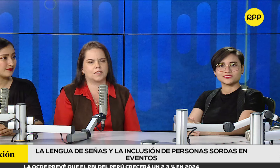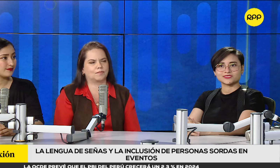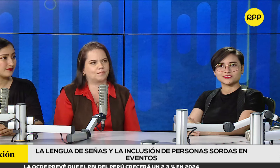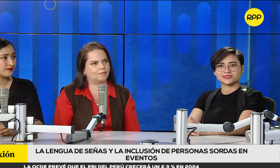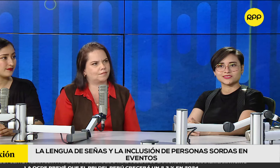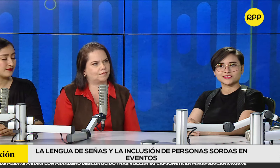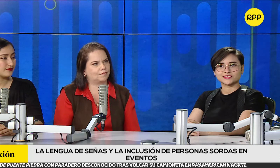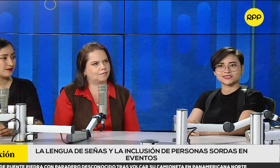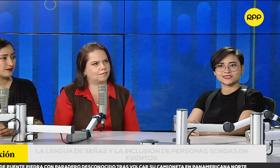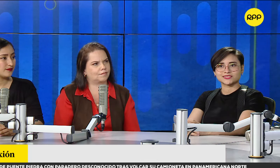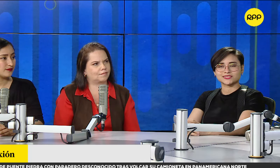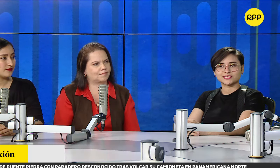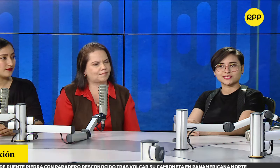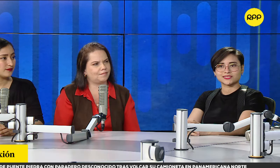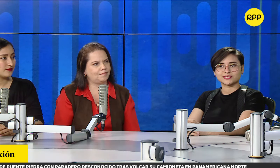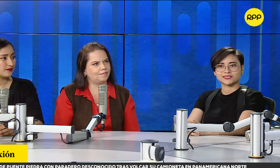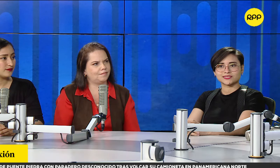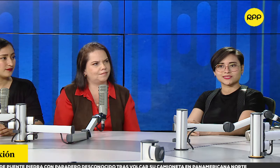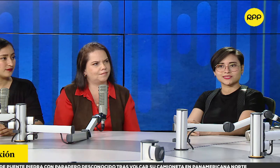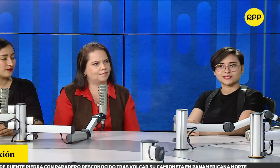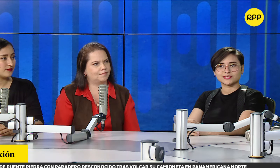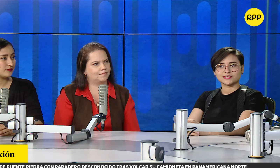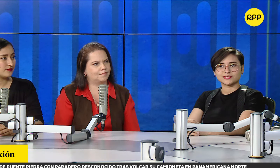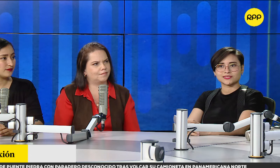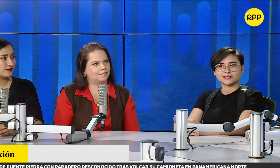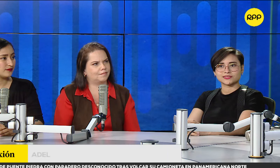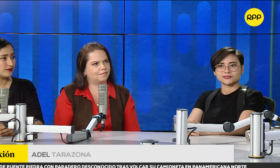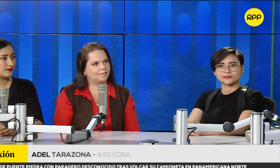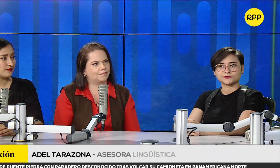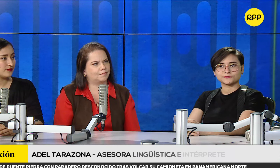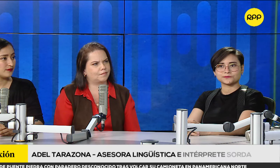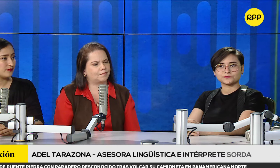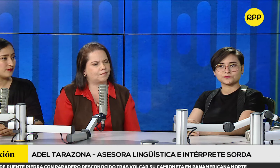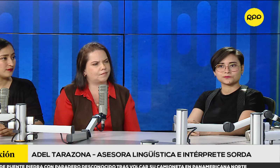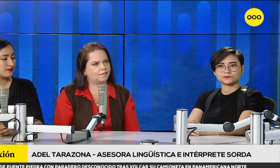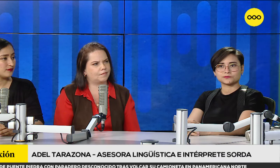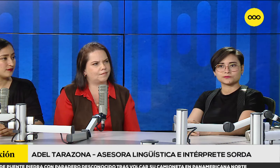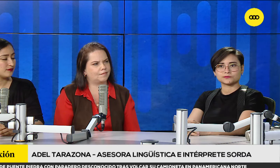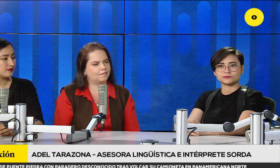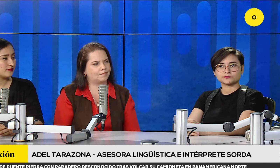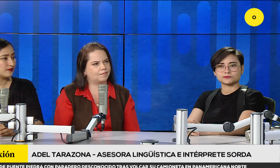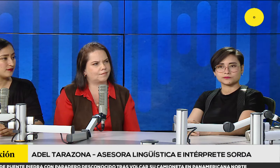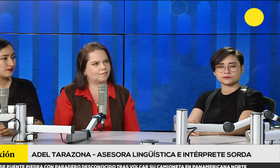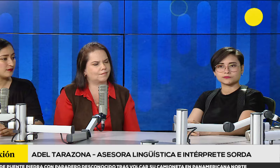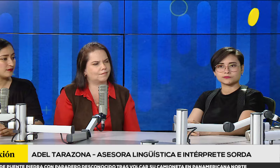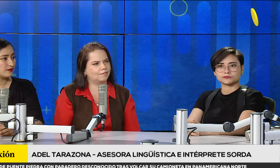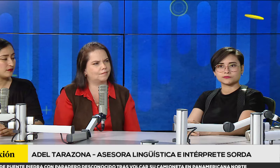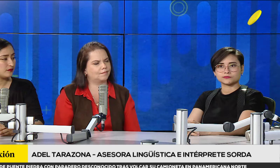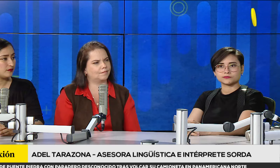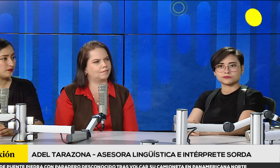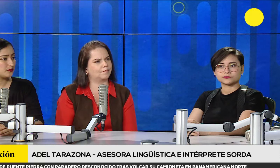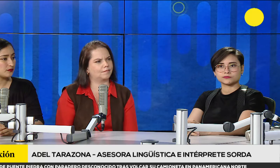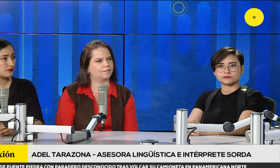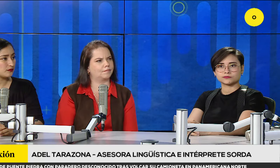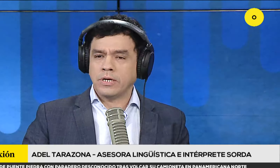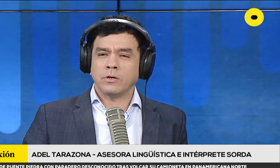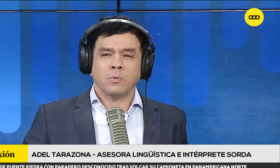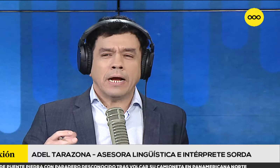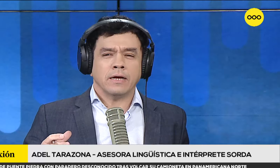el mensaje que queremos darle a Adel a través de conexión. Adel, sería importante que tú nos cuentes también un poquito cuán